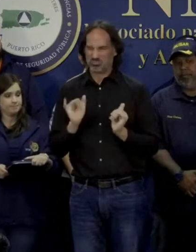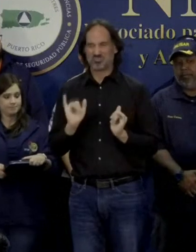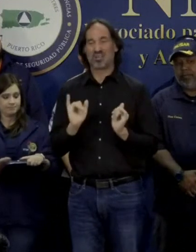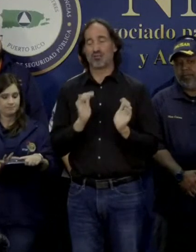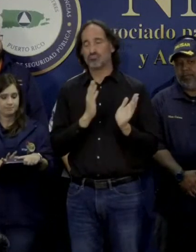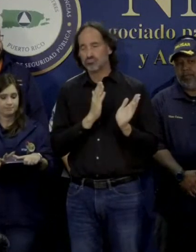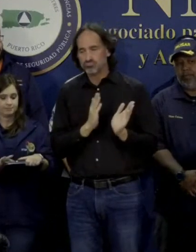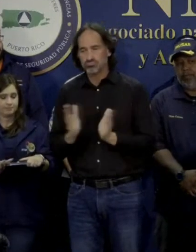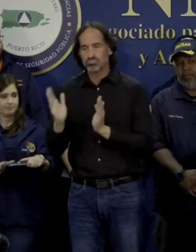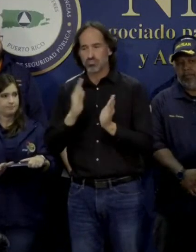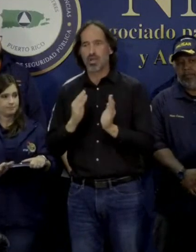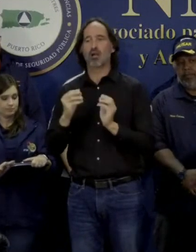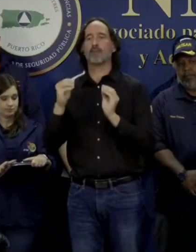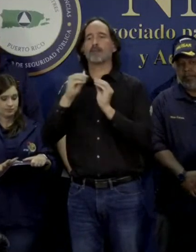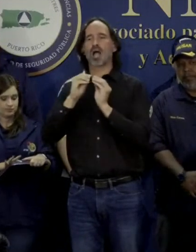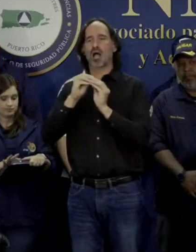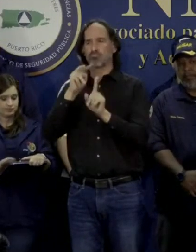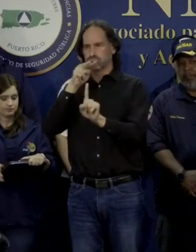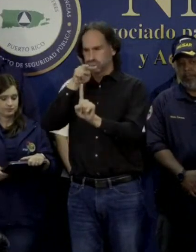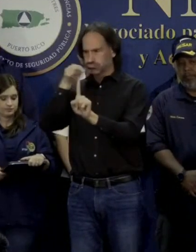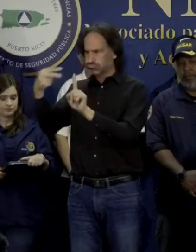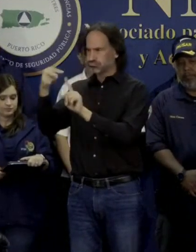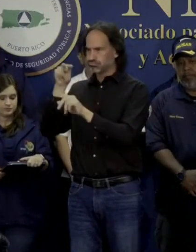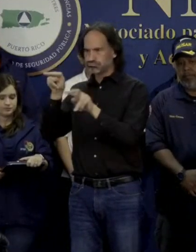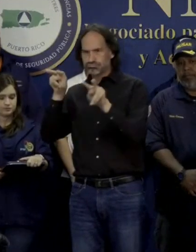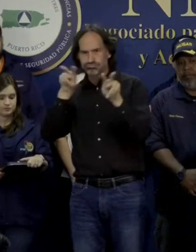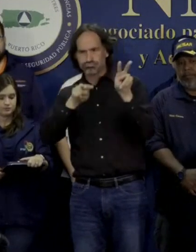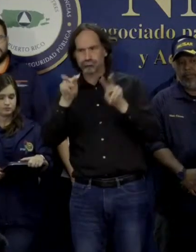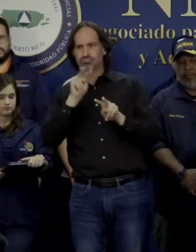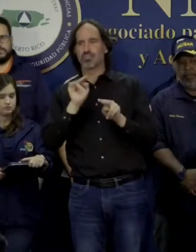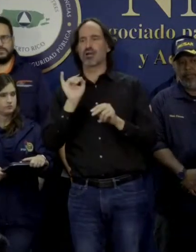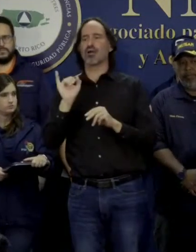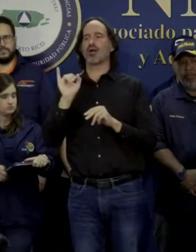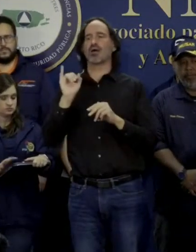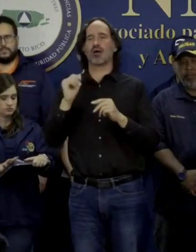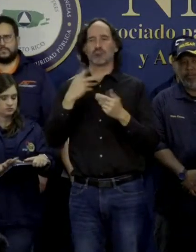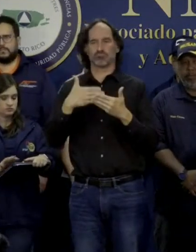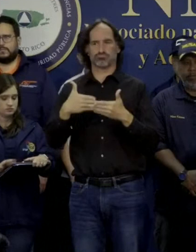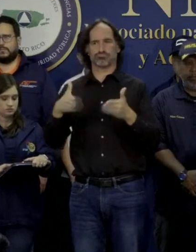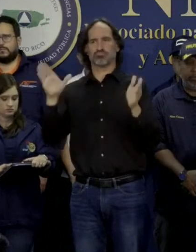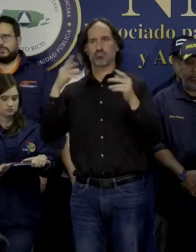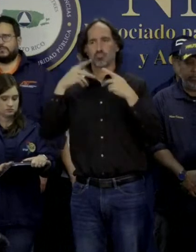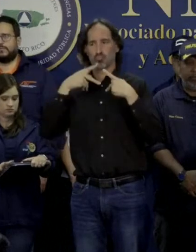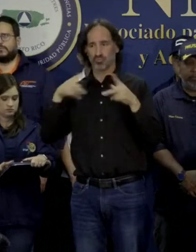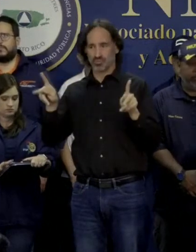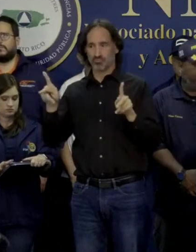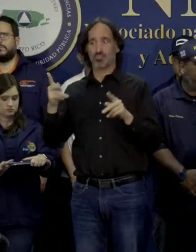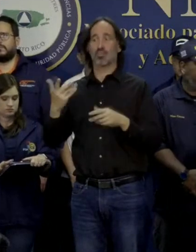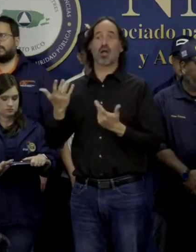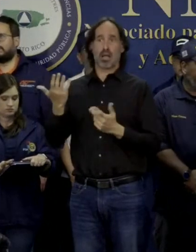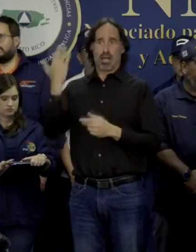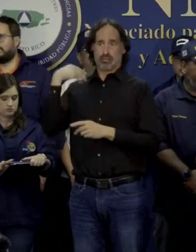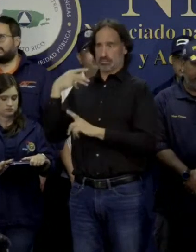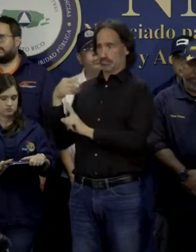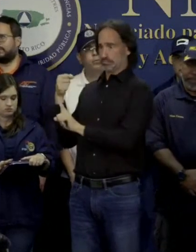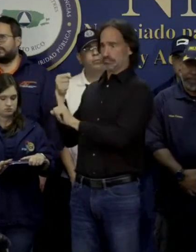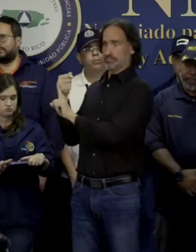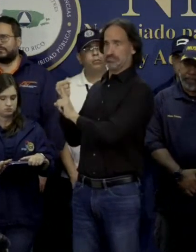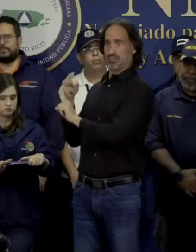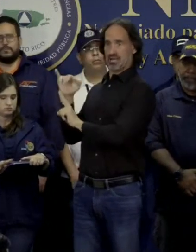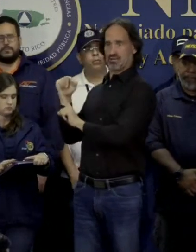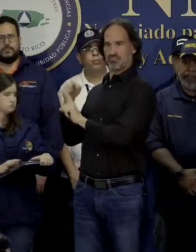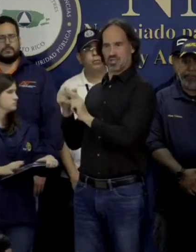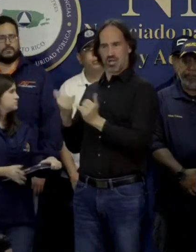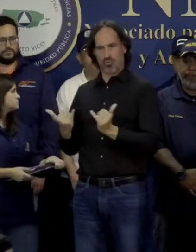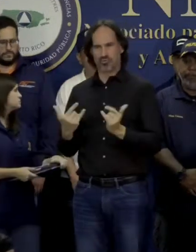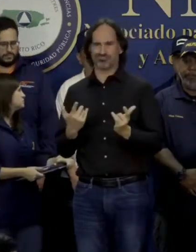tenemos funcionarios públicos que estaban cuando María nos impactó, hay una gran diferencia. O